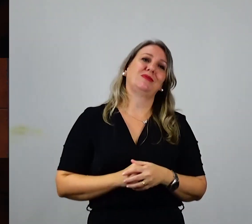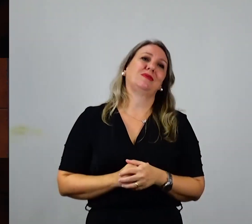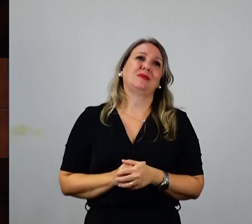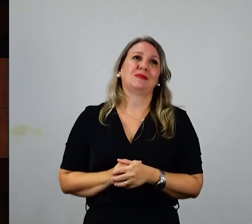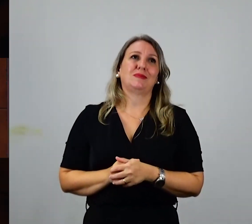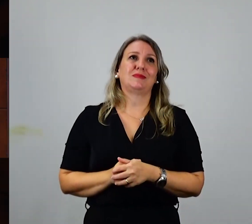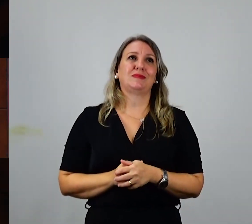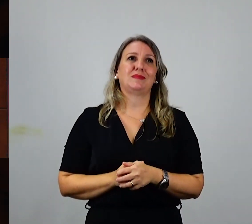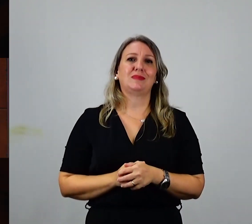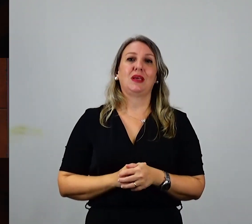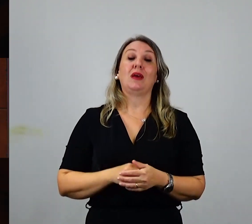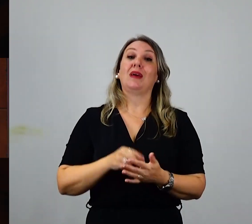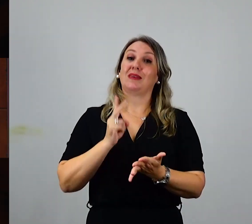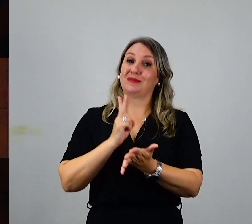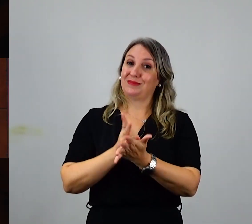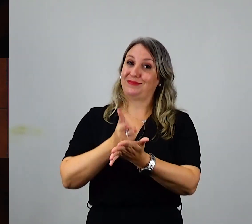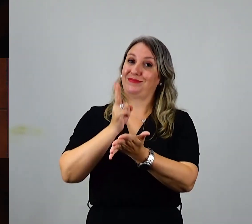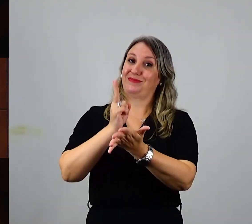Continue a comer.